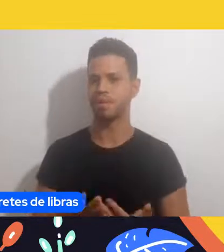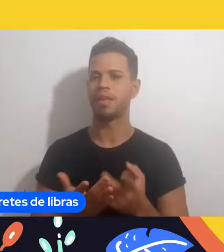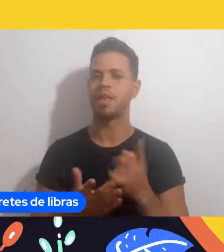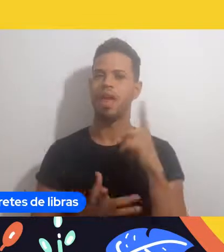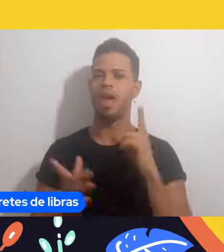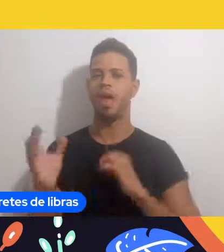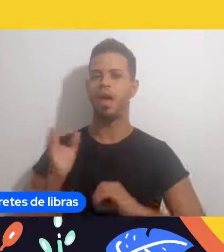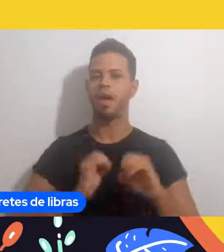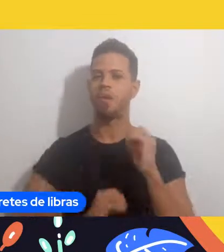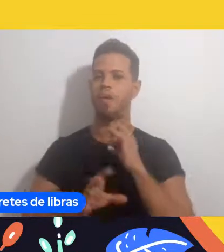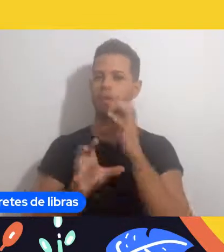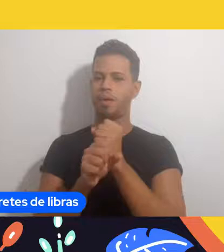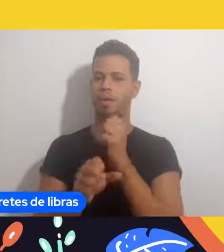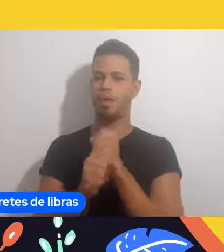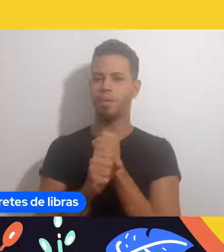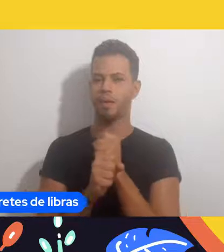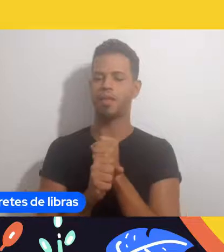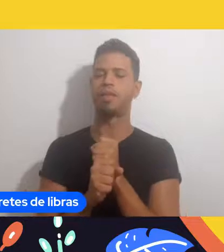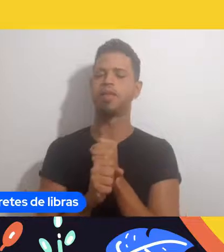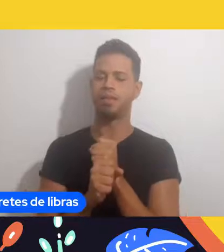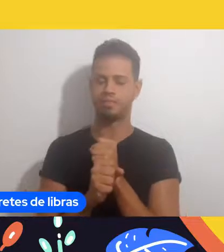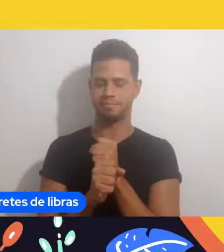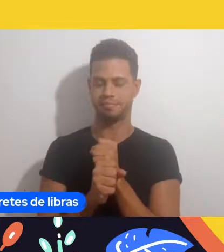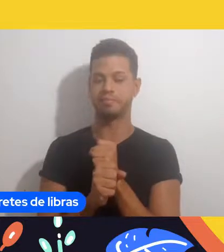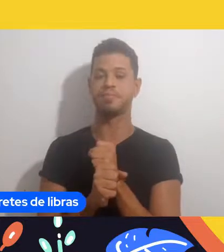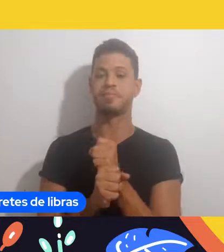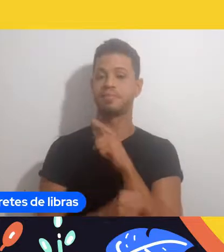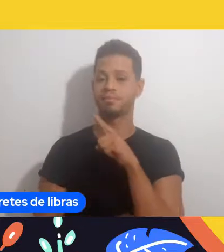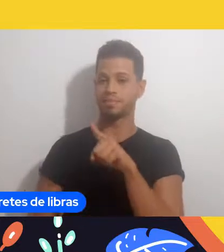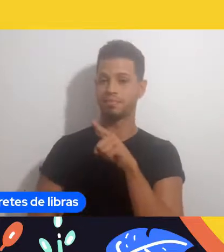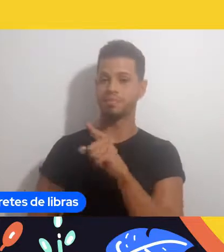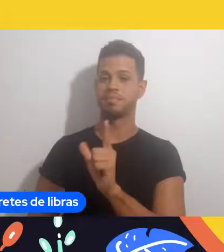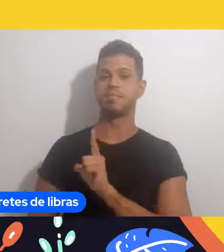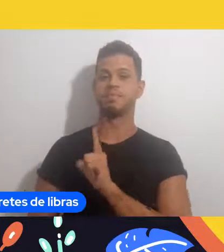completa dele. E ele traz nessa relação